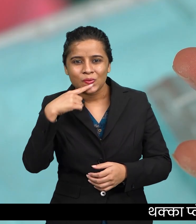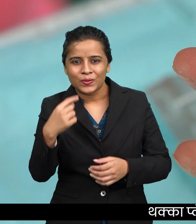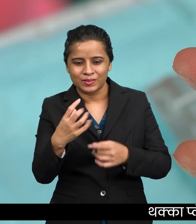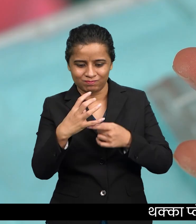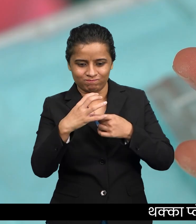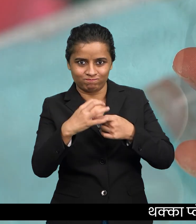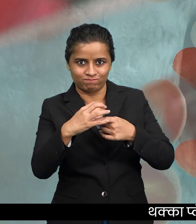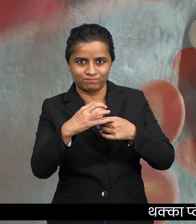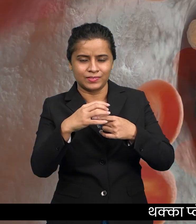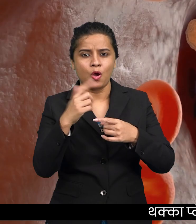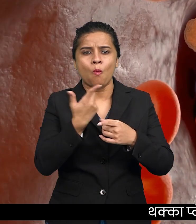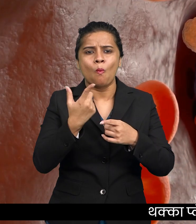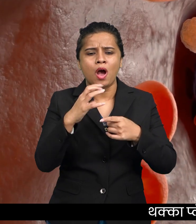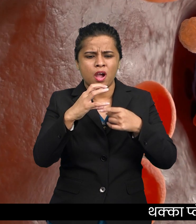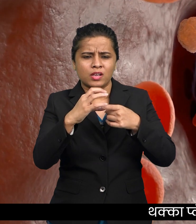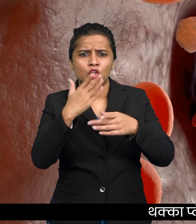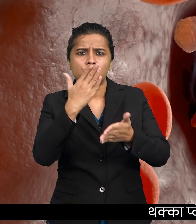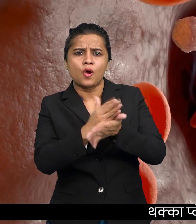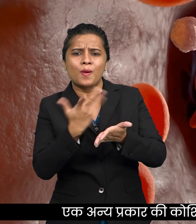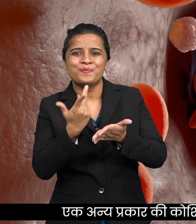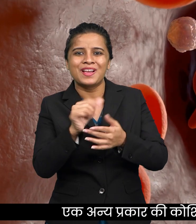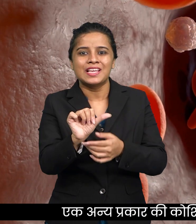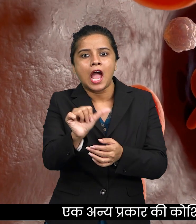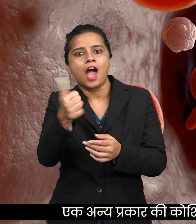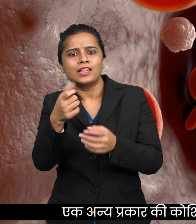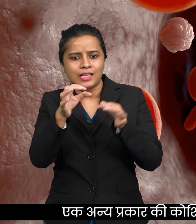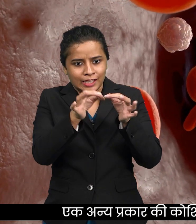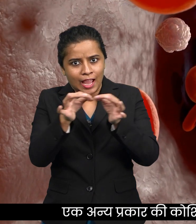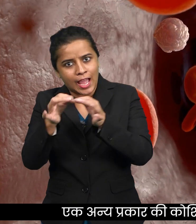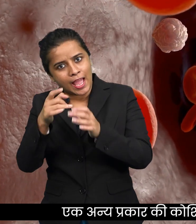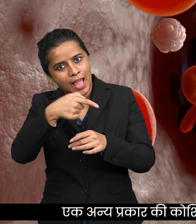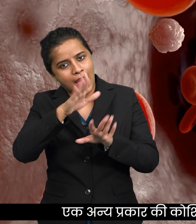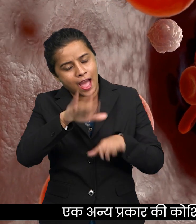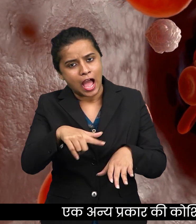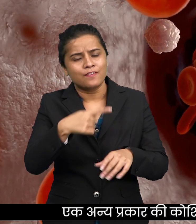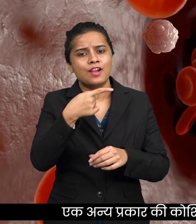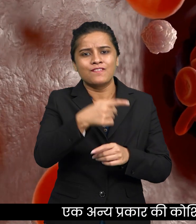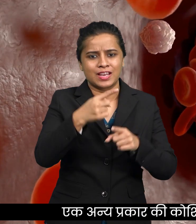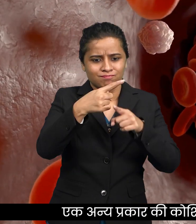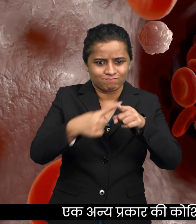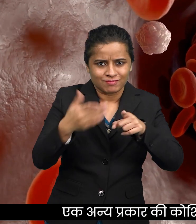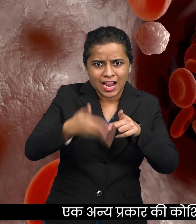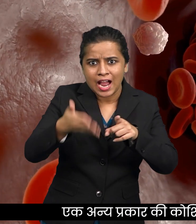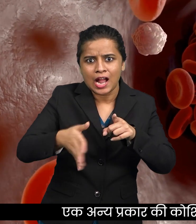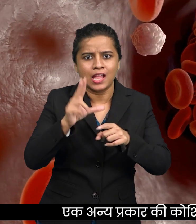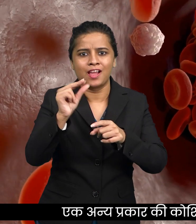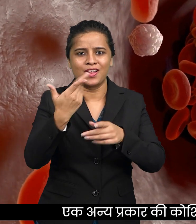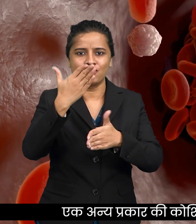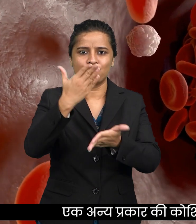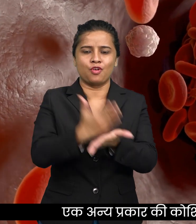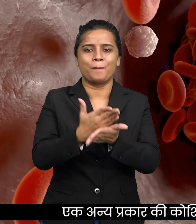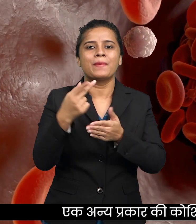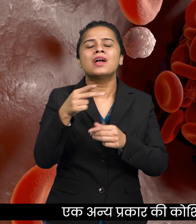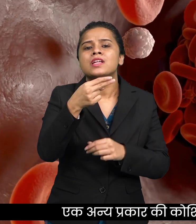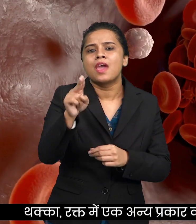है। थक्का प्लेटलेट्स नामक रक्त में एक अन्य प्रकार की कोशिकाओं की उपस्थिति के